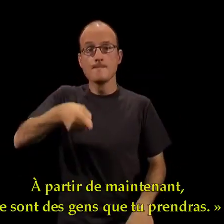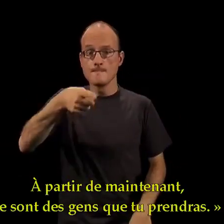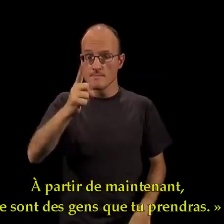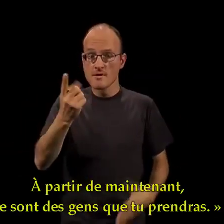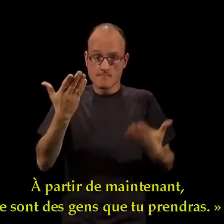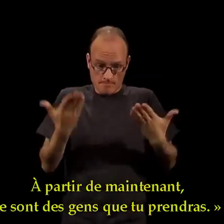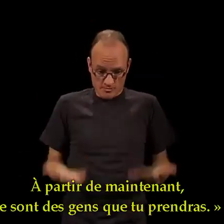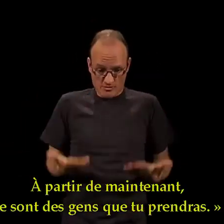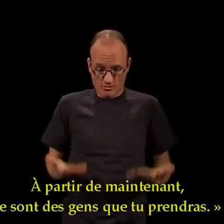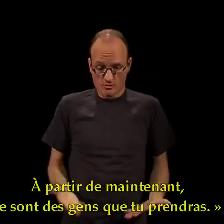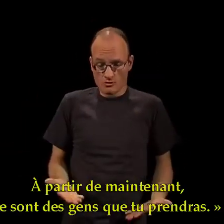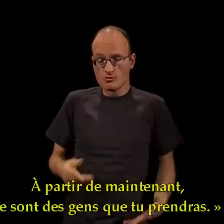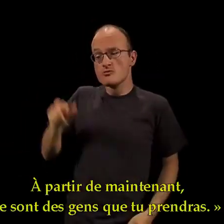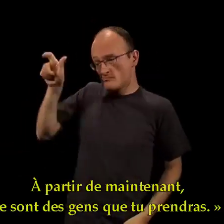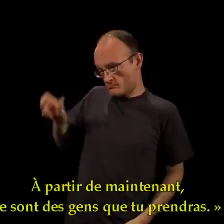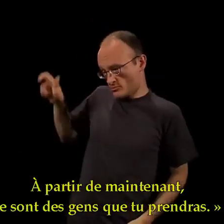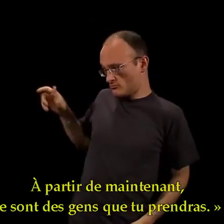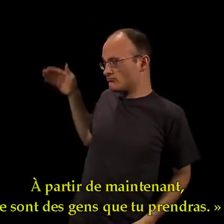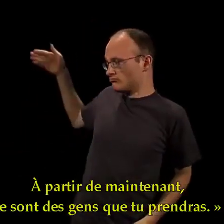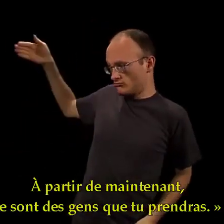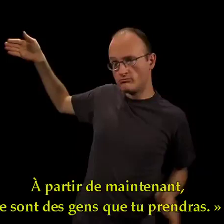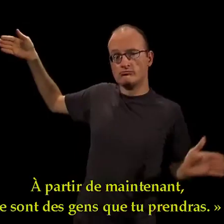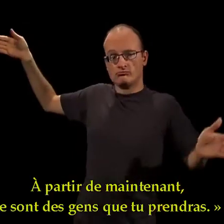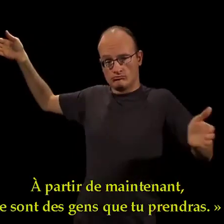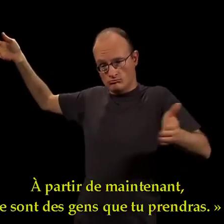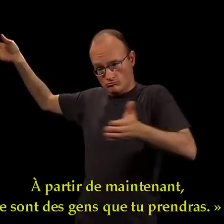À partir de maintenant, ce sont des gens que tu prendras.